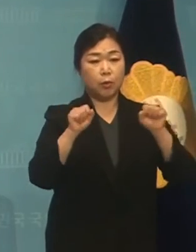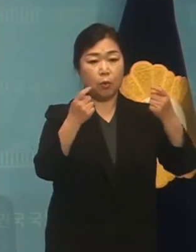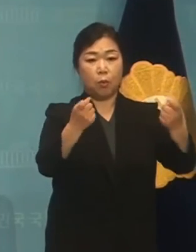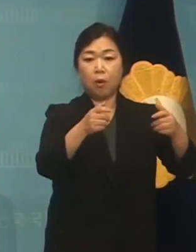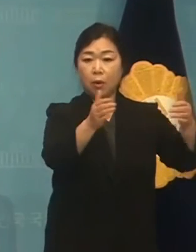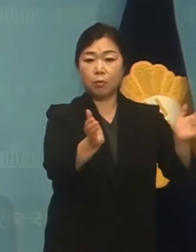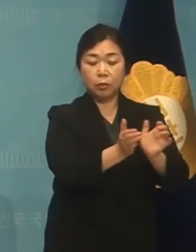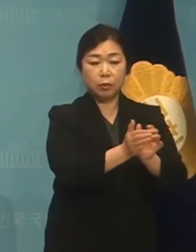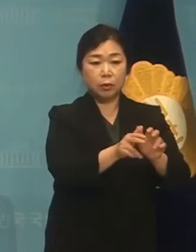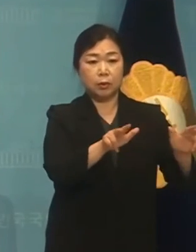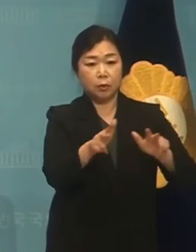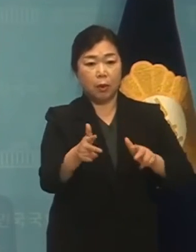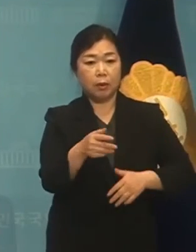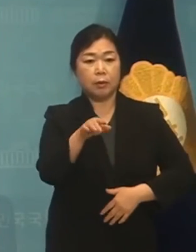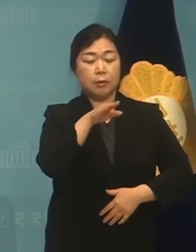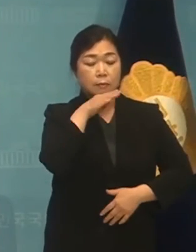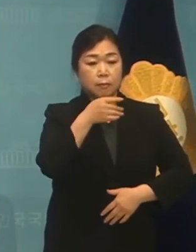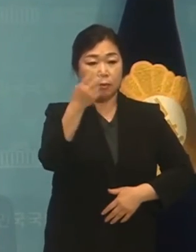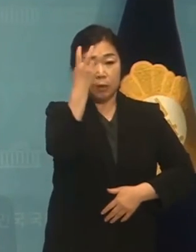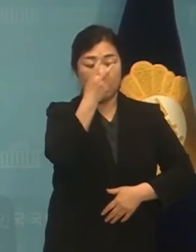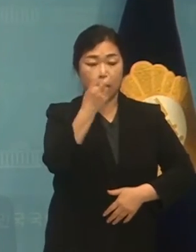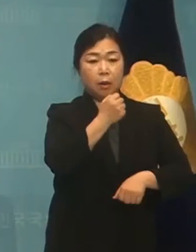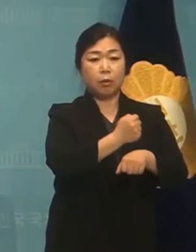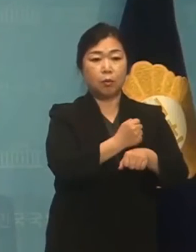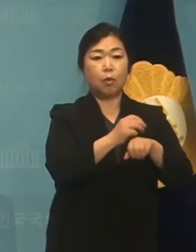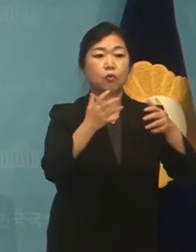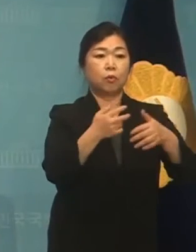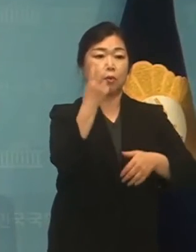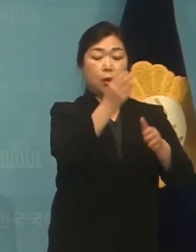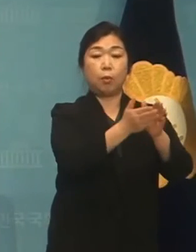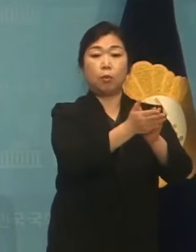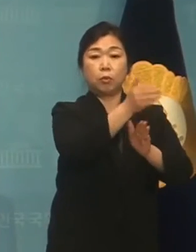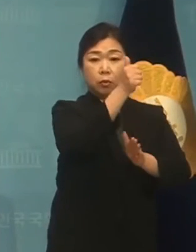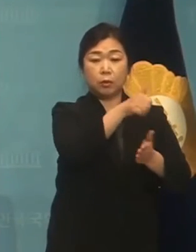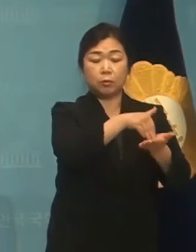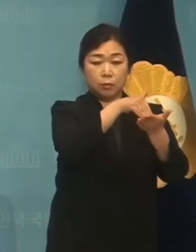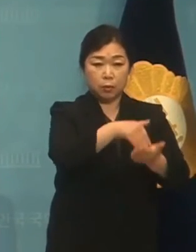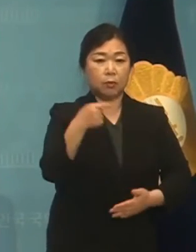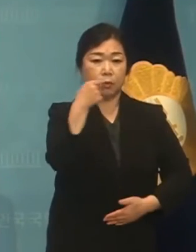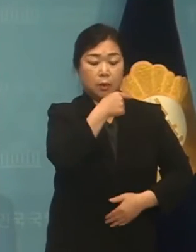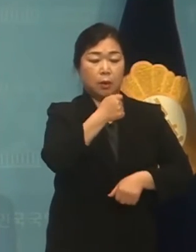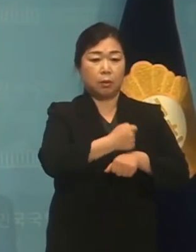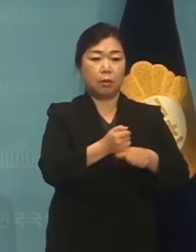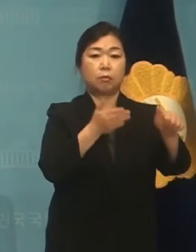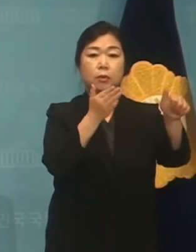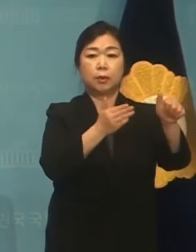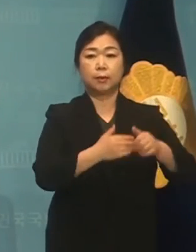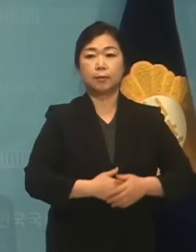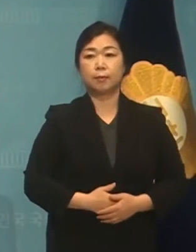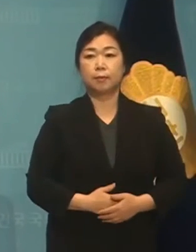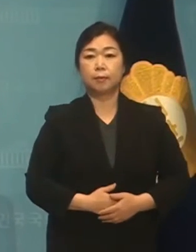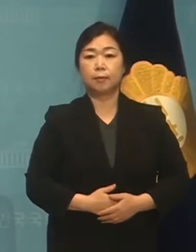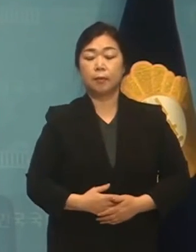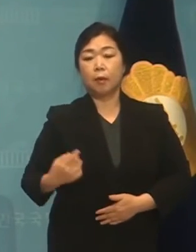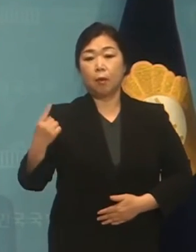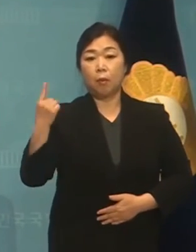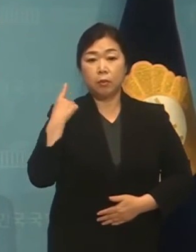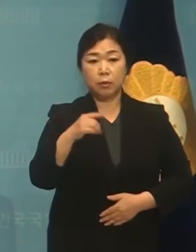문화체육관광부의 신속한 진상규명과 국가수사본부의 엄정한 수사를 요청합니다.